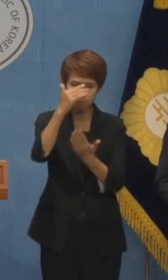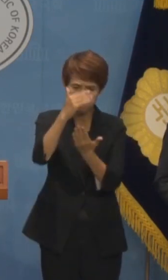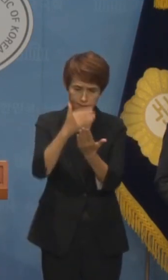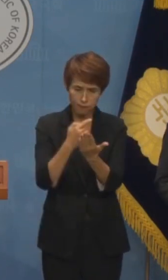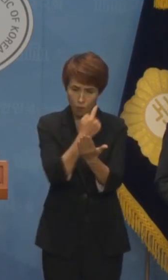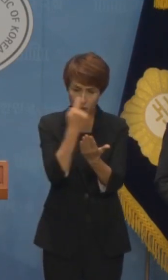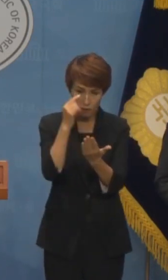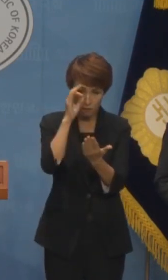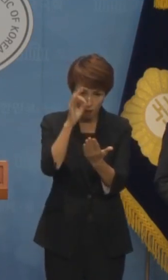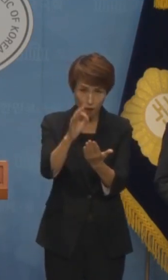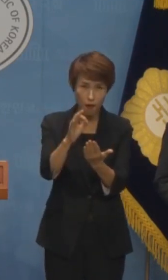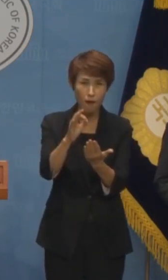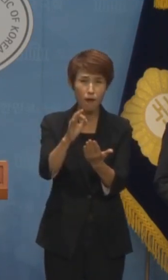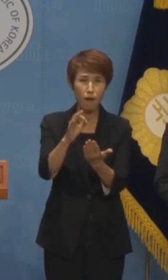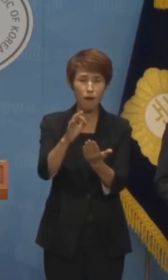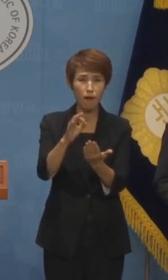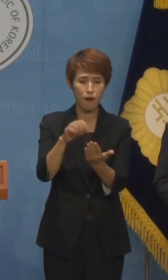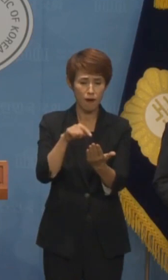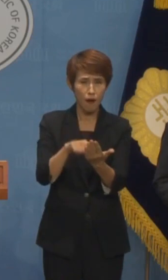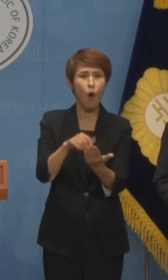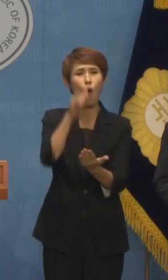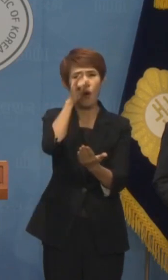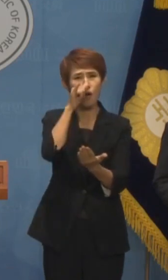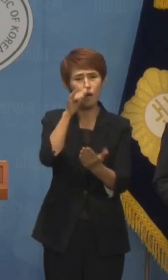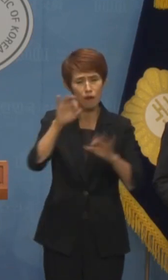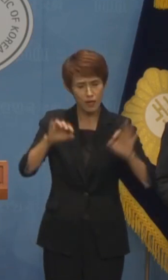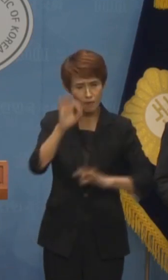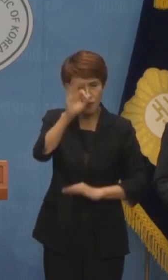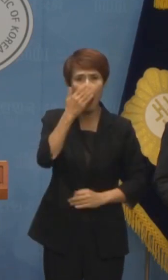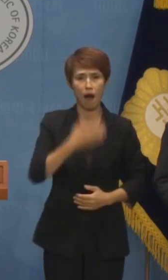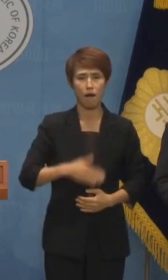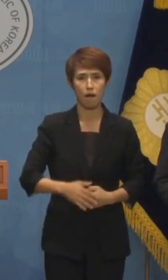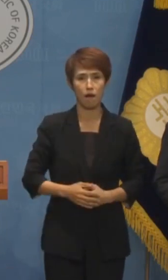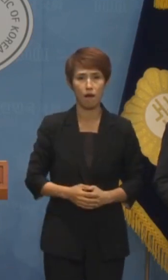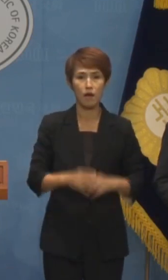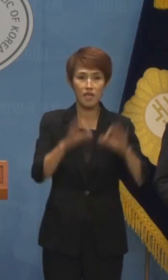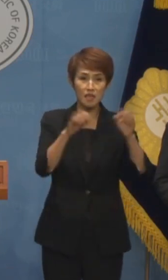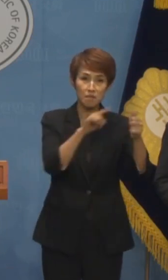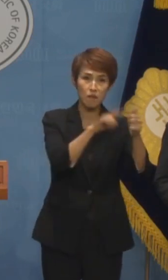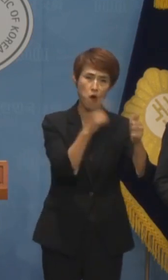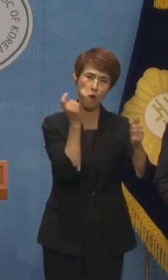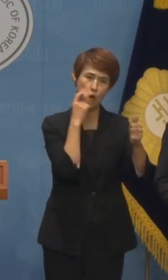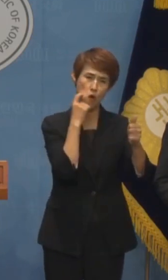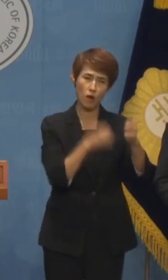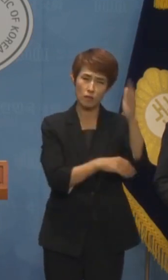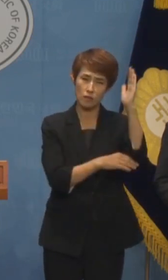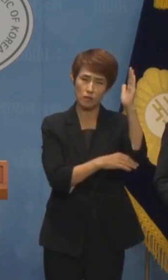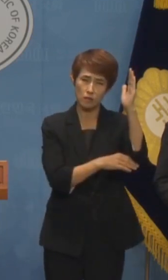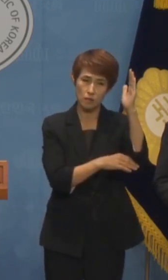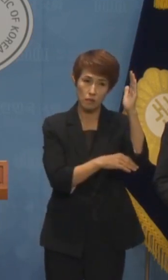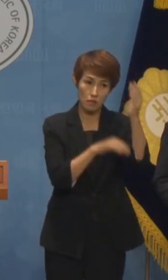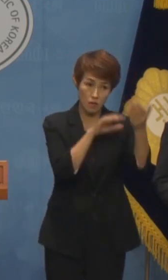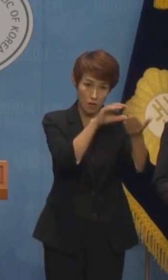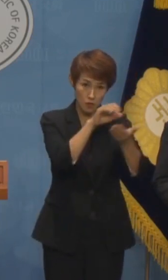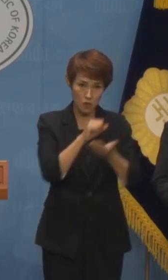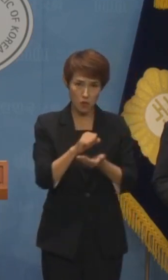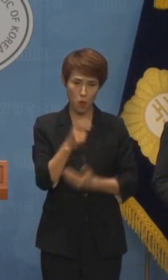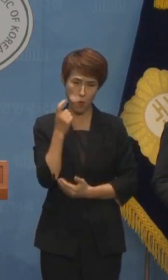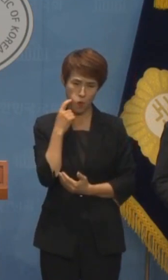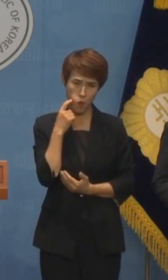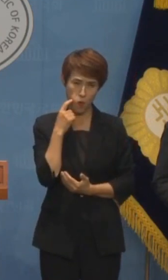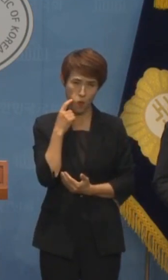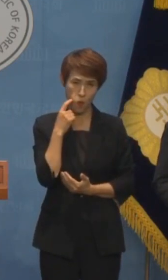확인했어도 쉽게 밝혀질 사실이었습니다. 그럼에도 김성태의 허위 진술만을 근거 삼아 없는